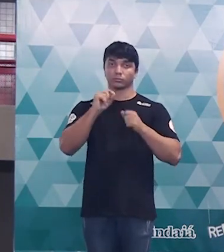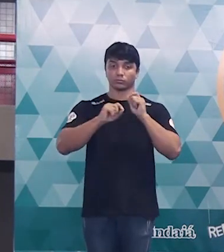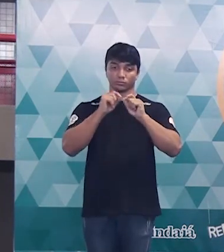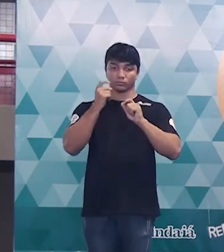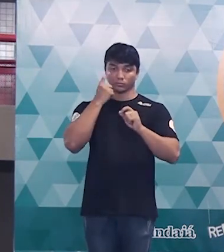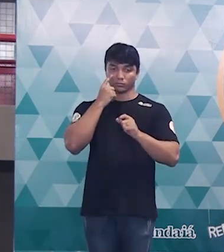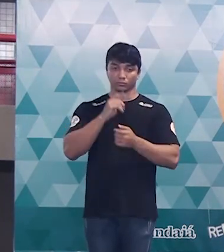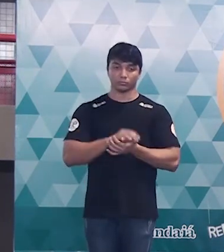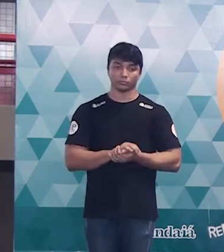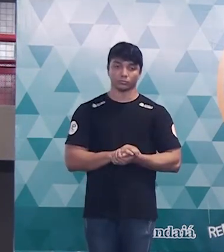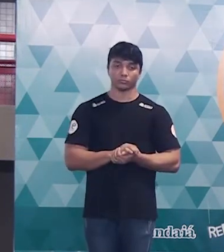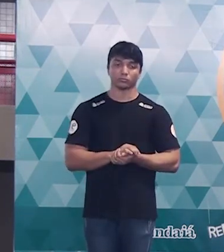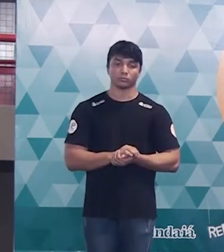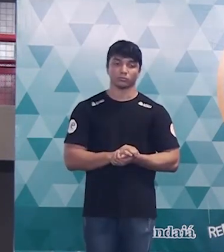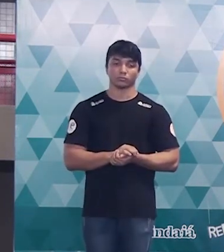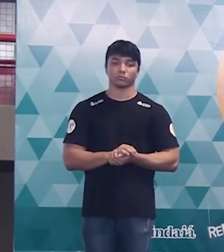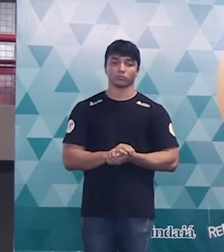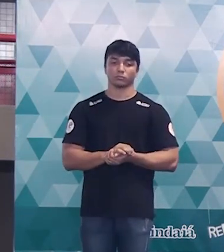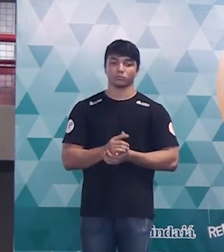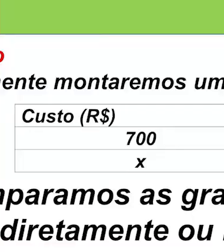aqui.